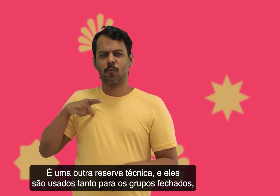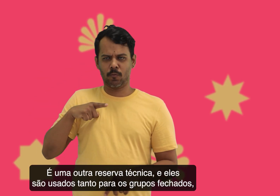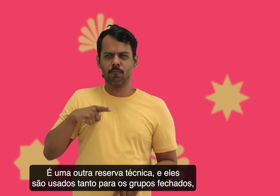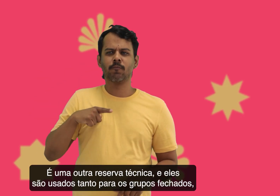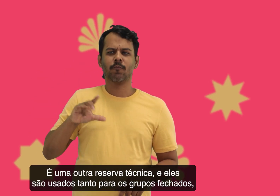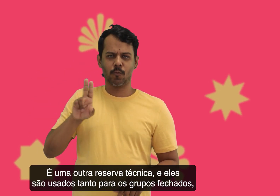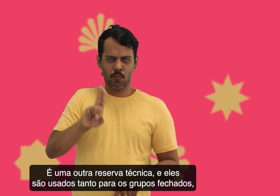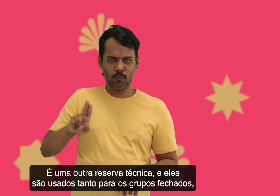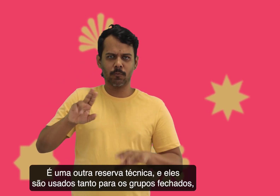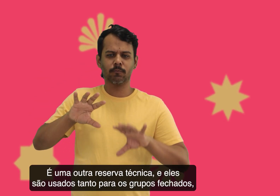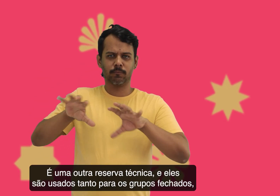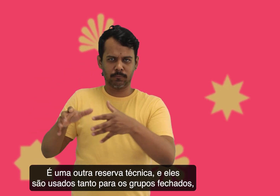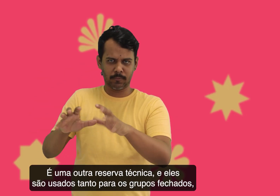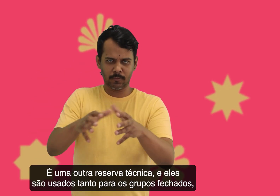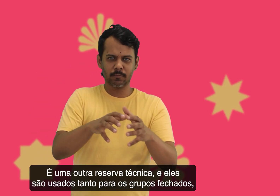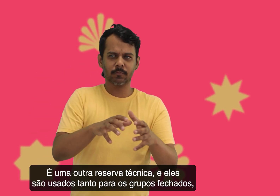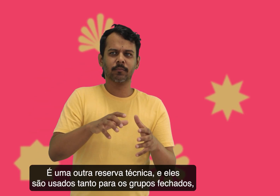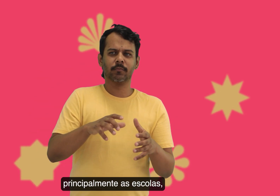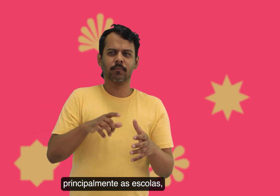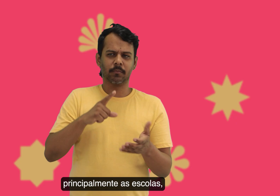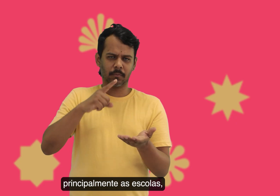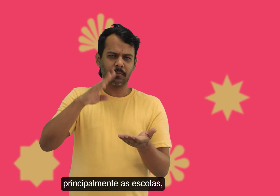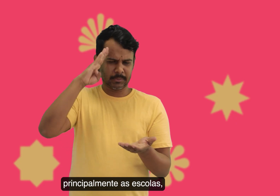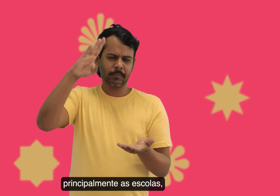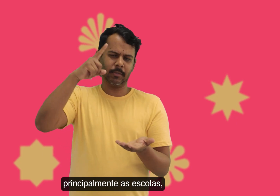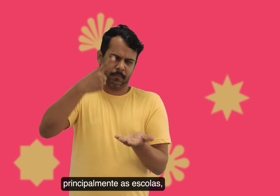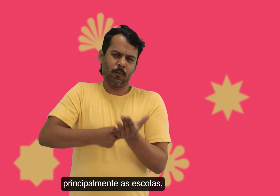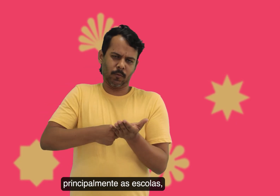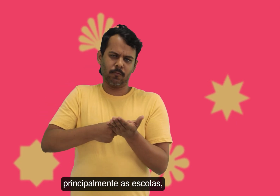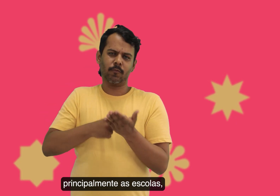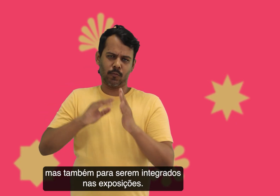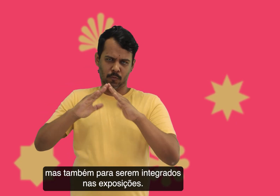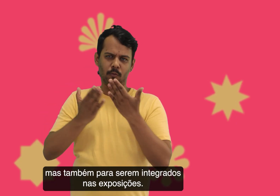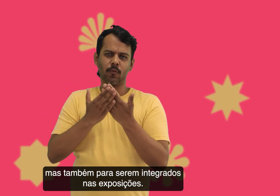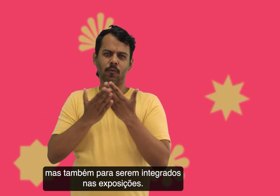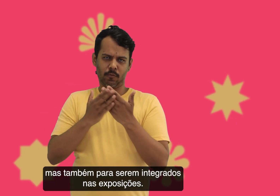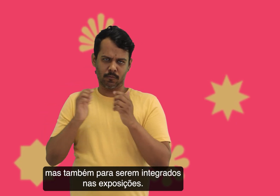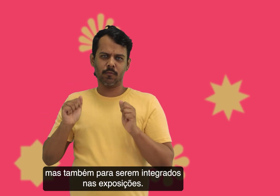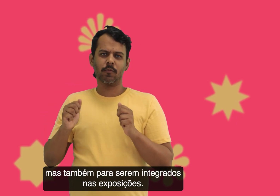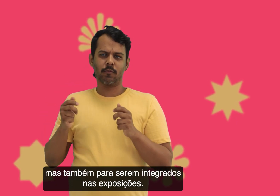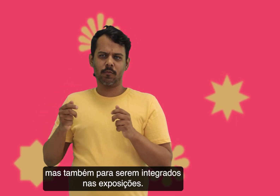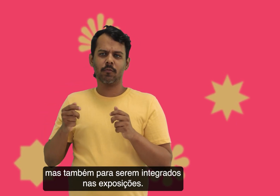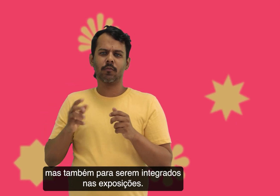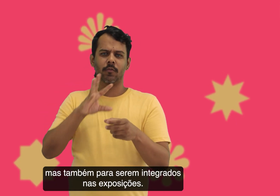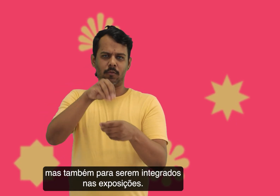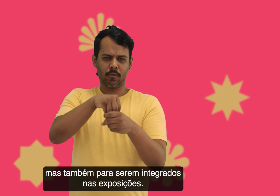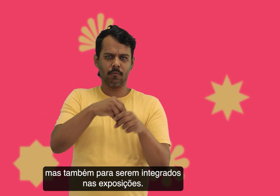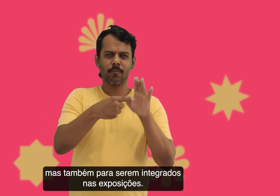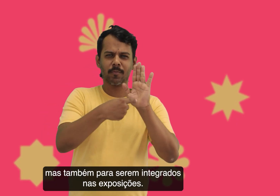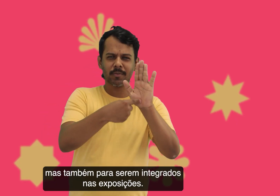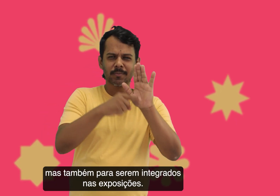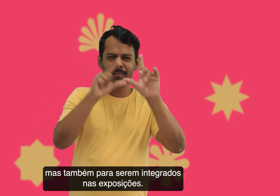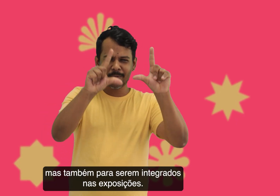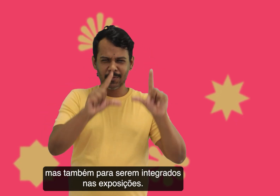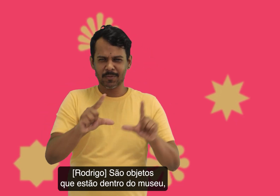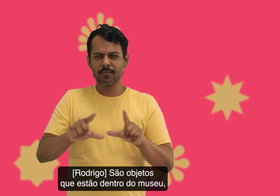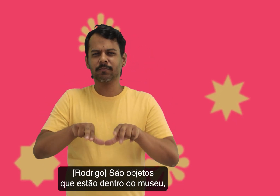eles são usados tanto para os grupos fechados, principalmente as escolas, mas também para serem integrados nas exposições.